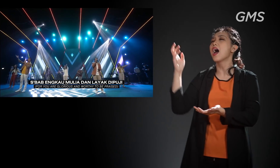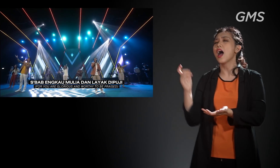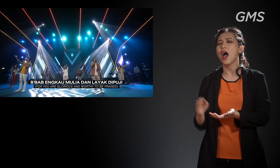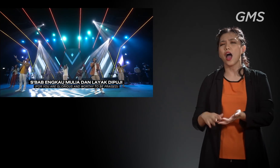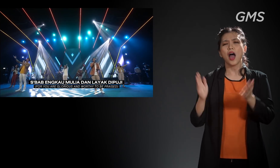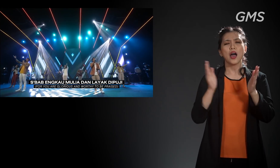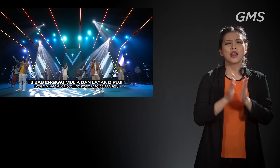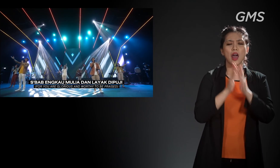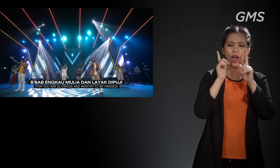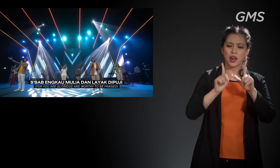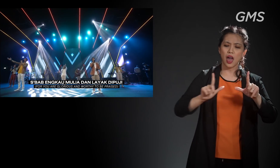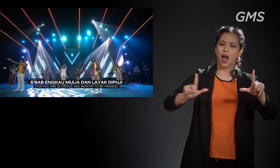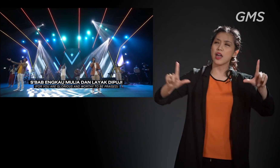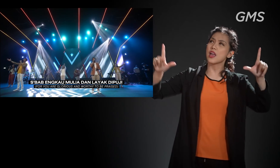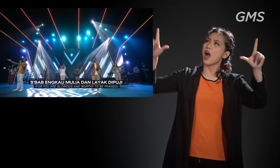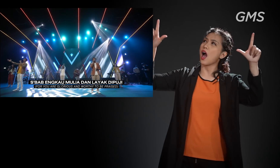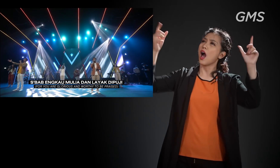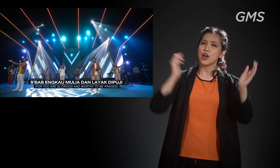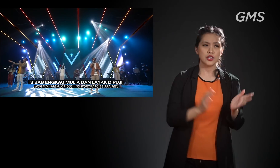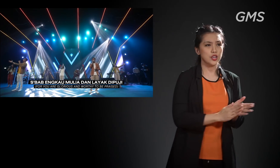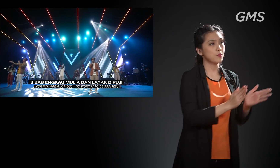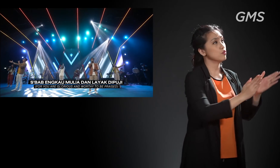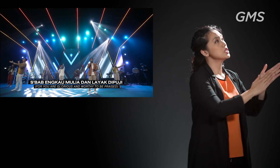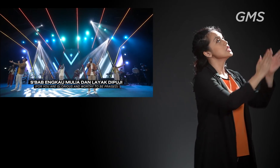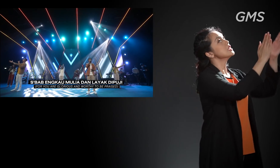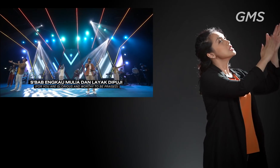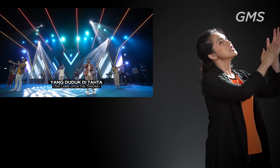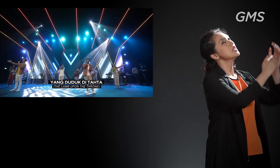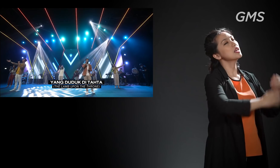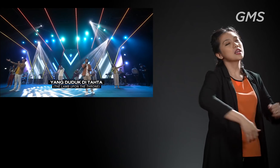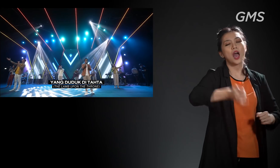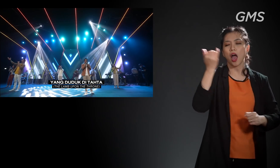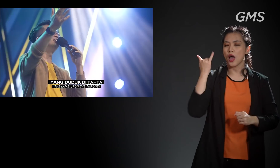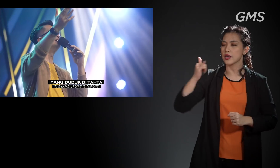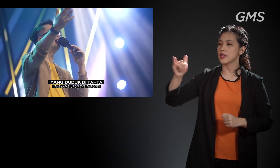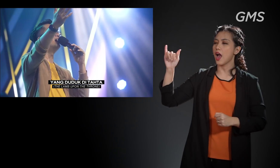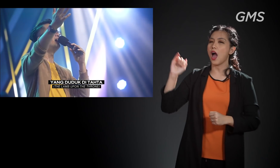mulia dan layak dipuji,